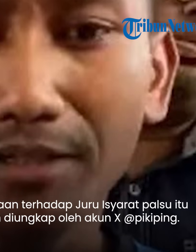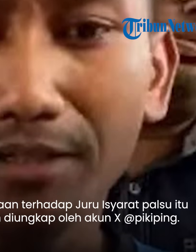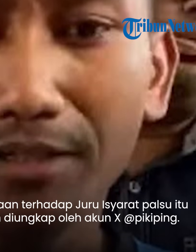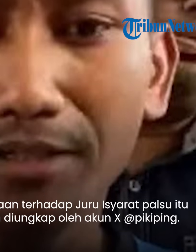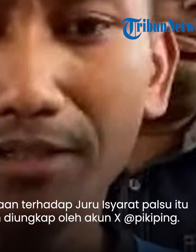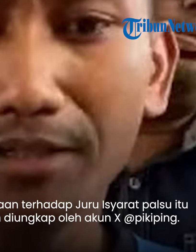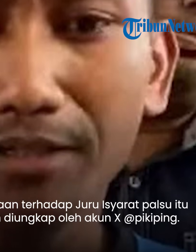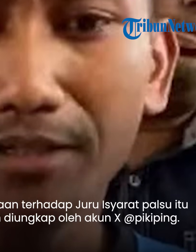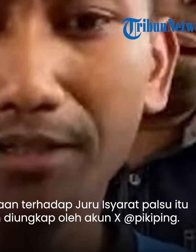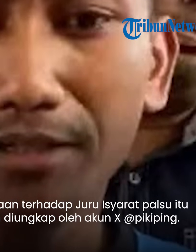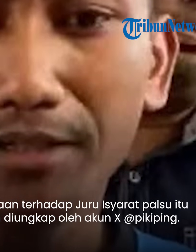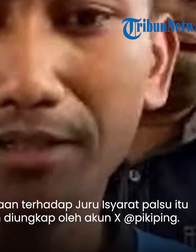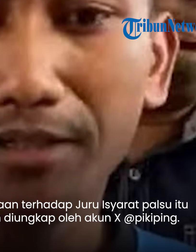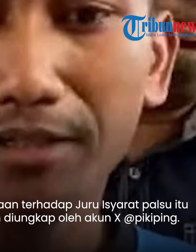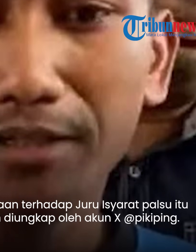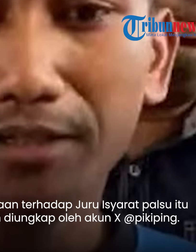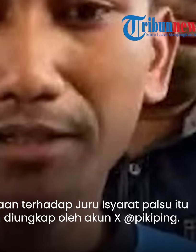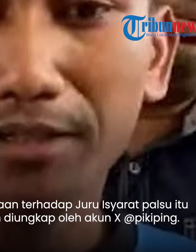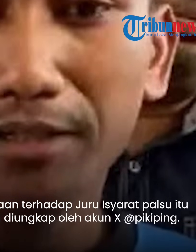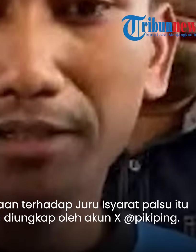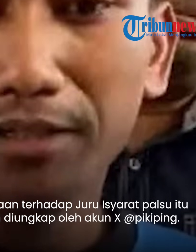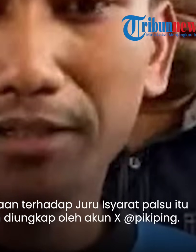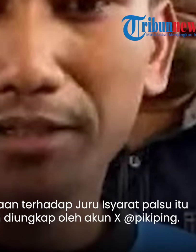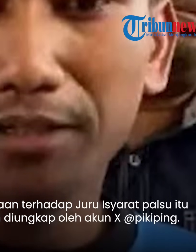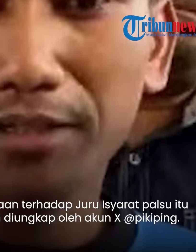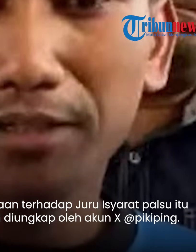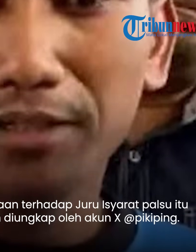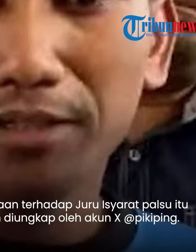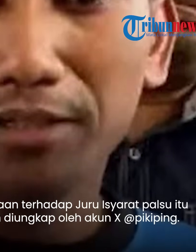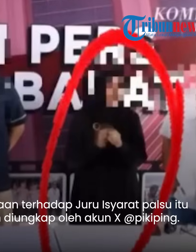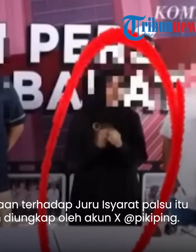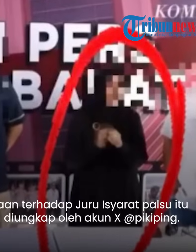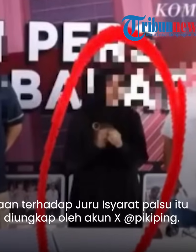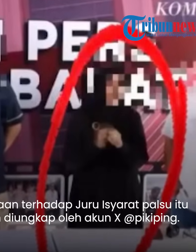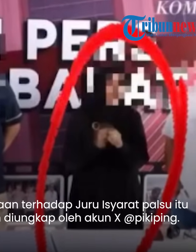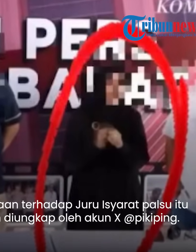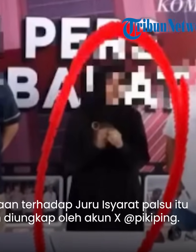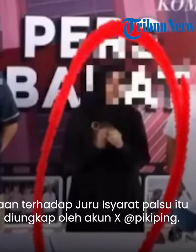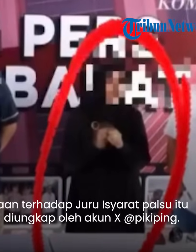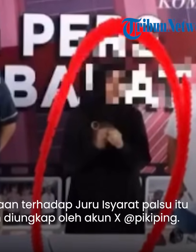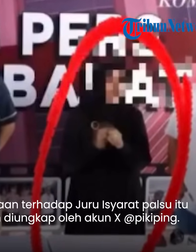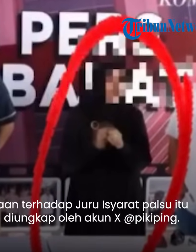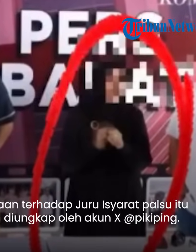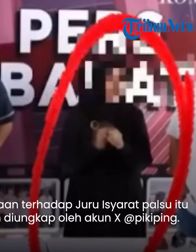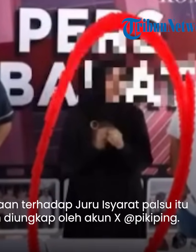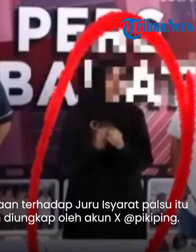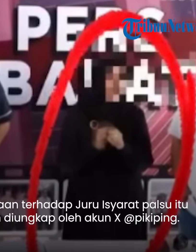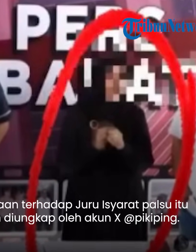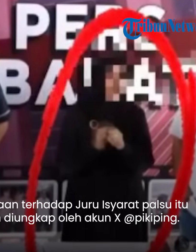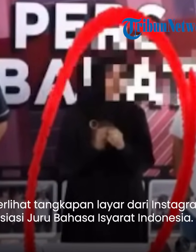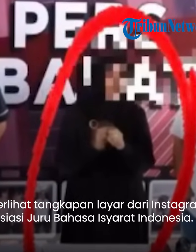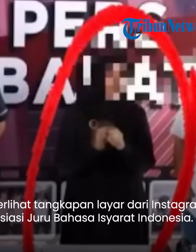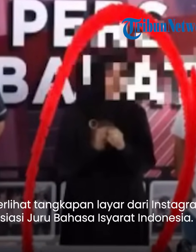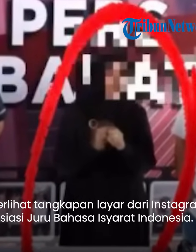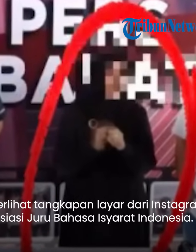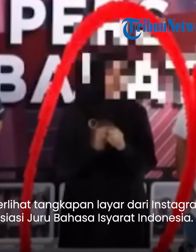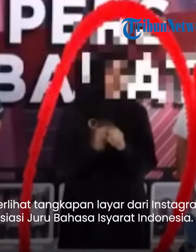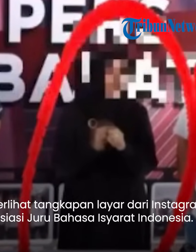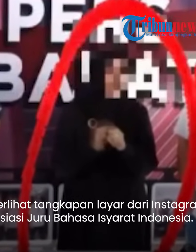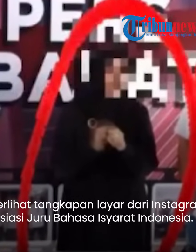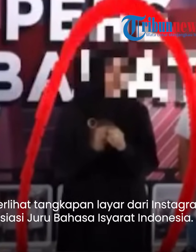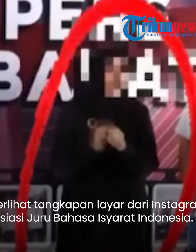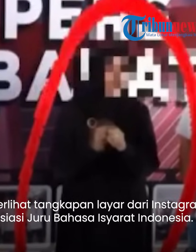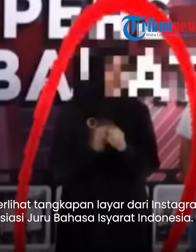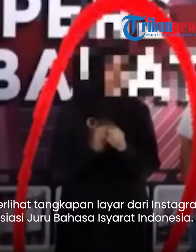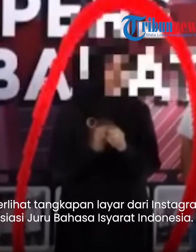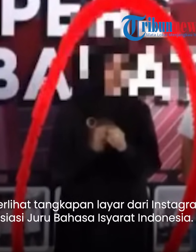terhadap juru isyarat palsu itu awalnya heboh setelah diungkap oleh akun X @pikiping. Dalam unggahan